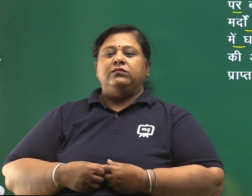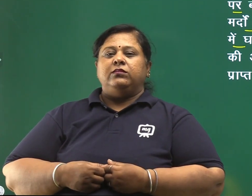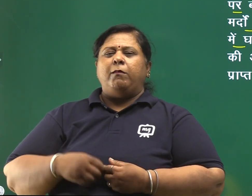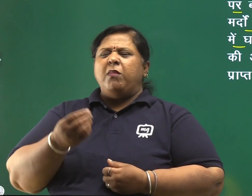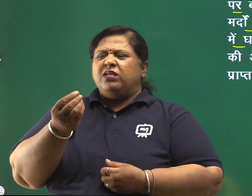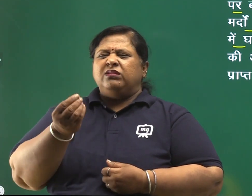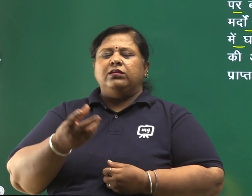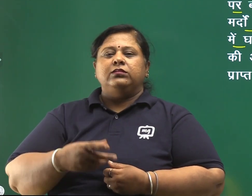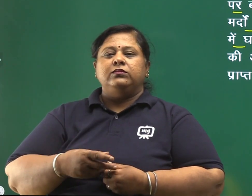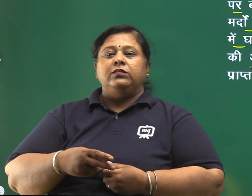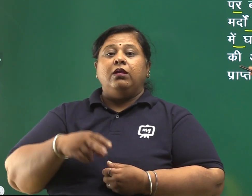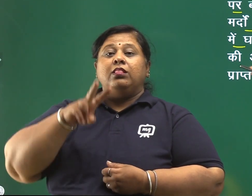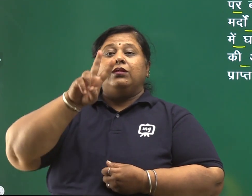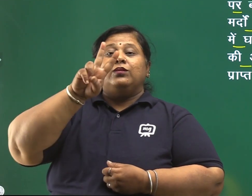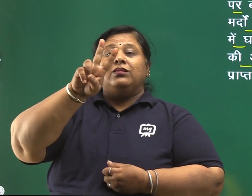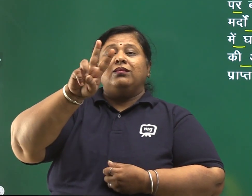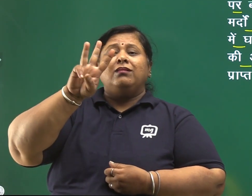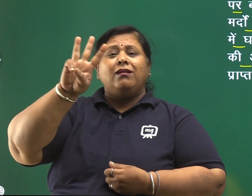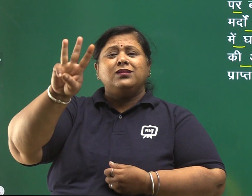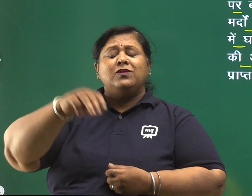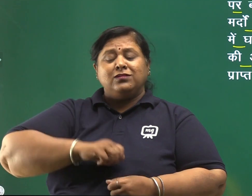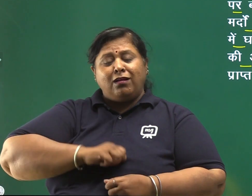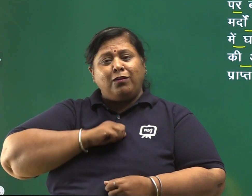मात्र 23 वर्ष की आयु में ही